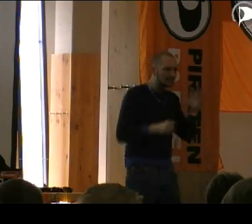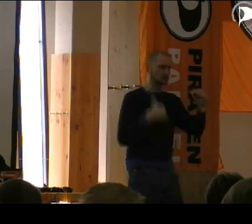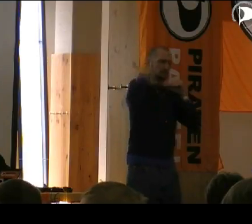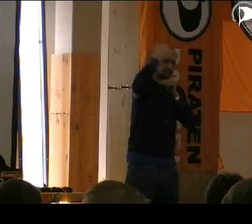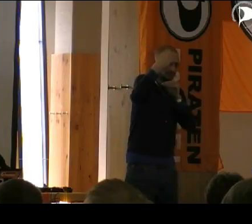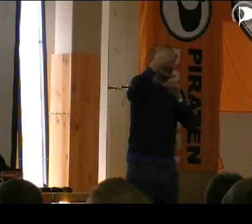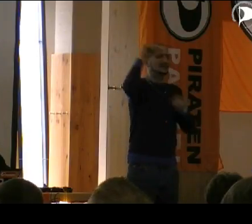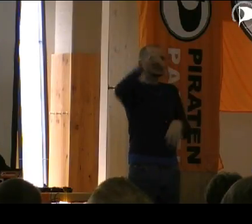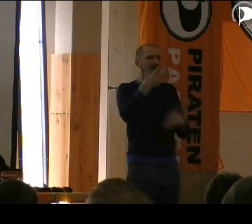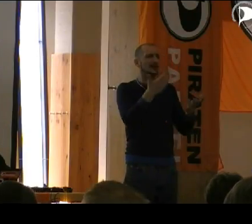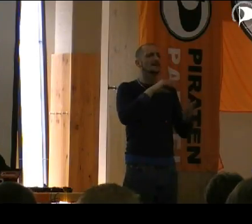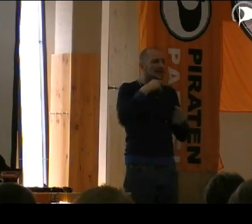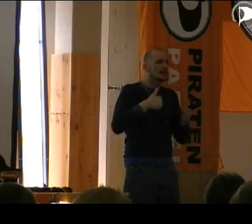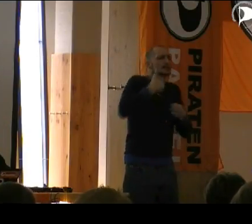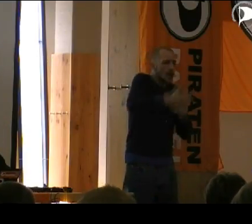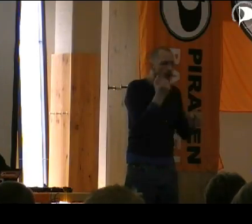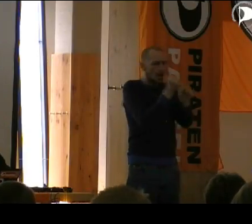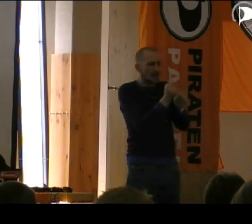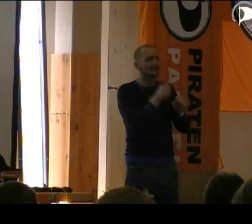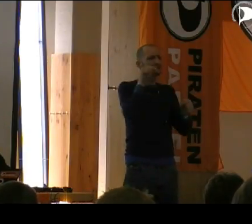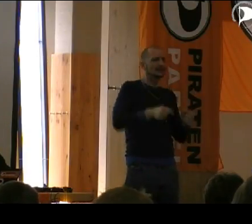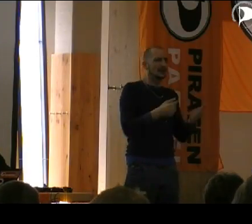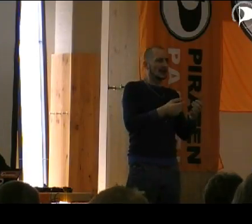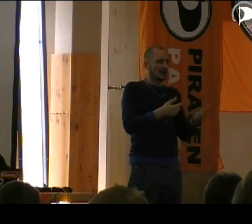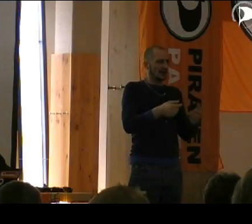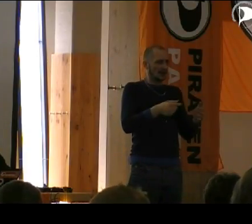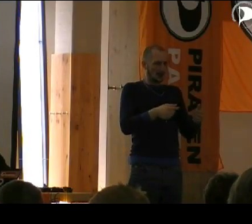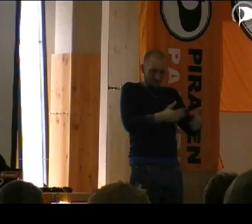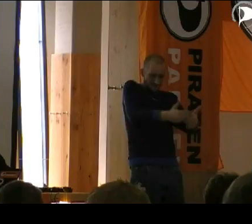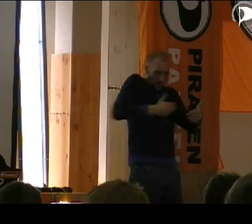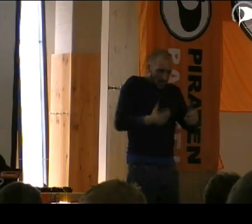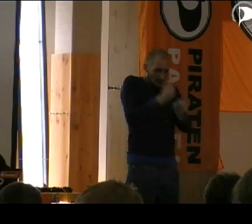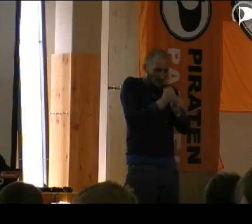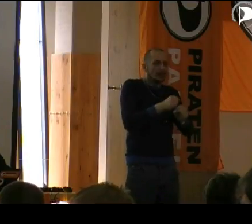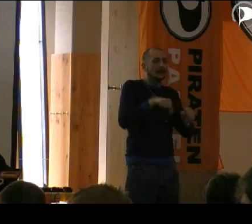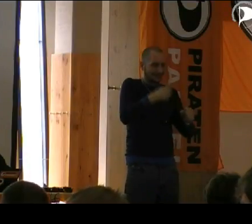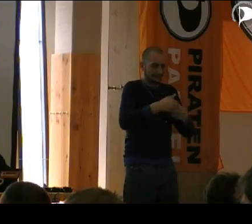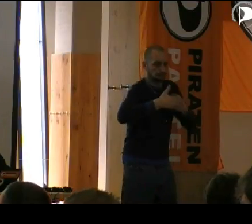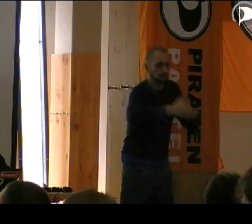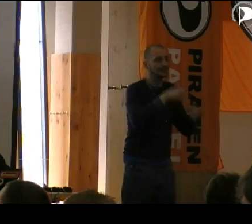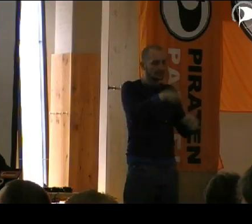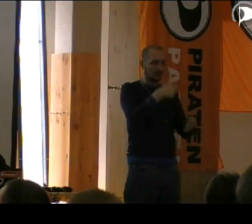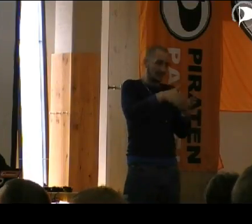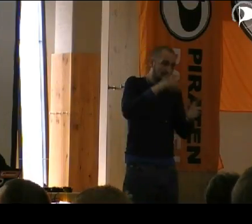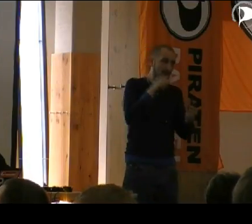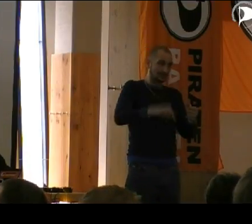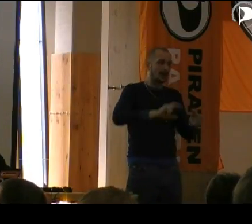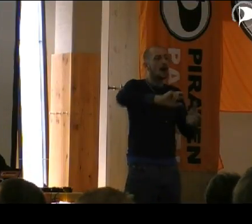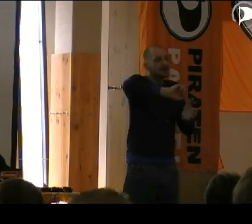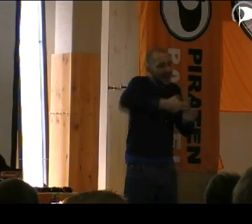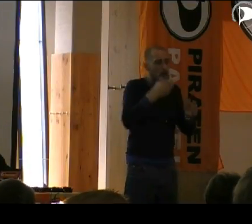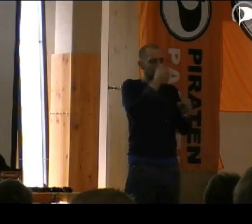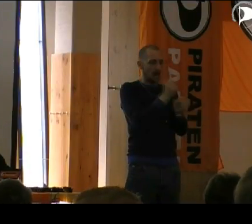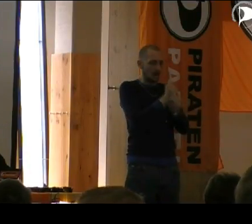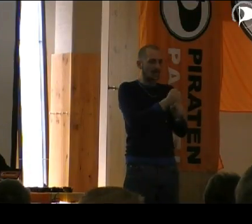nachgearbeitet werden noch aus der schuhkarton zeige ich das vorher wo jetzt in der rückstand kommen die ganzen verkleinert hat und ganz nebenbei hat